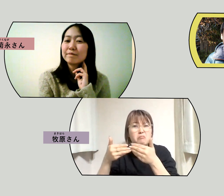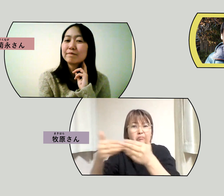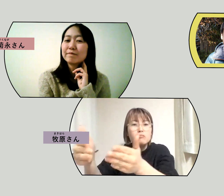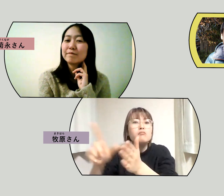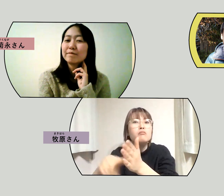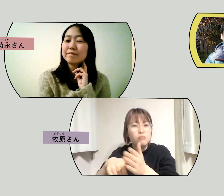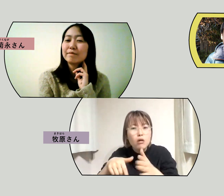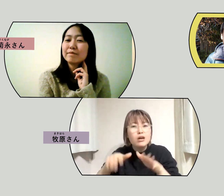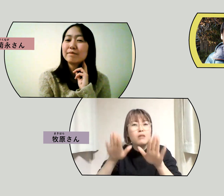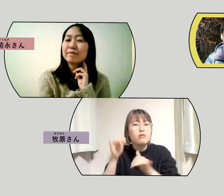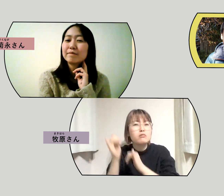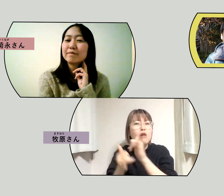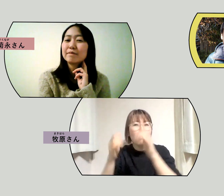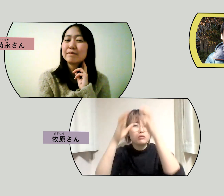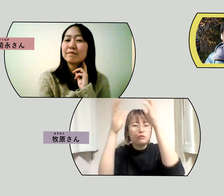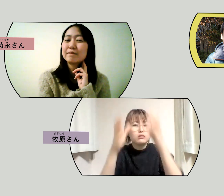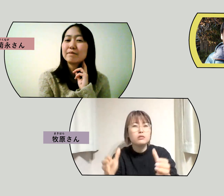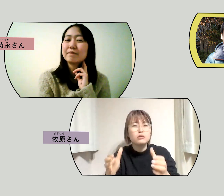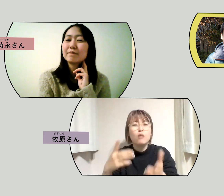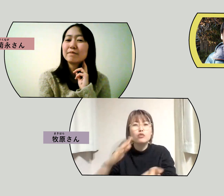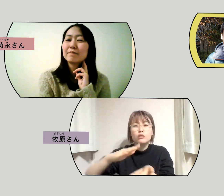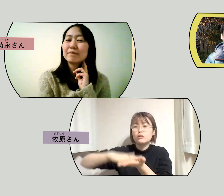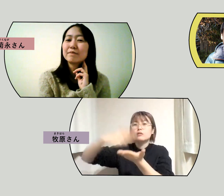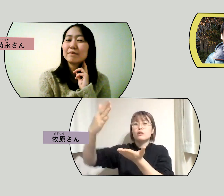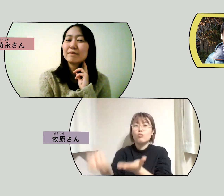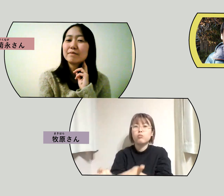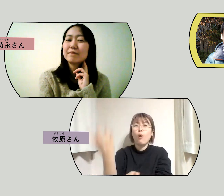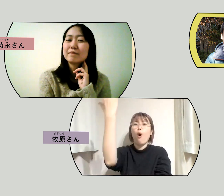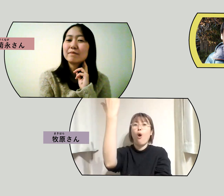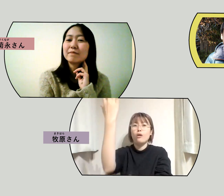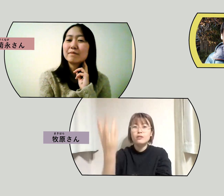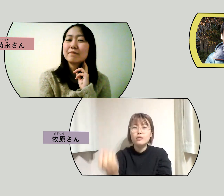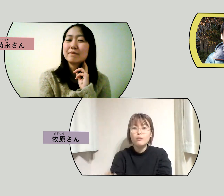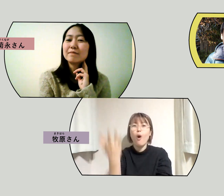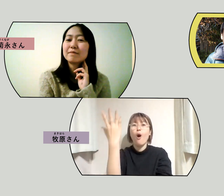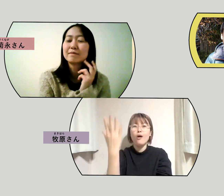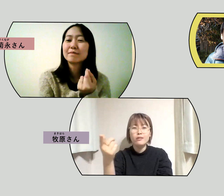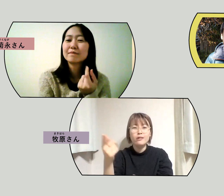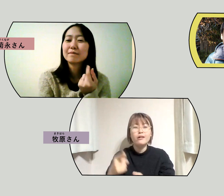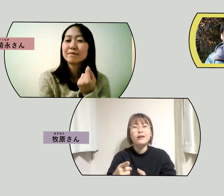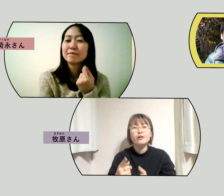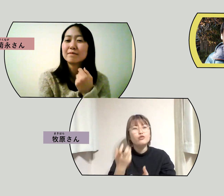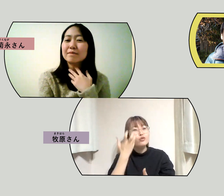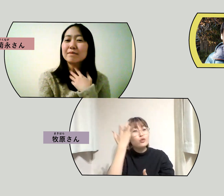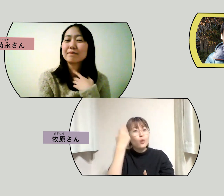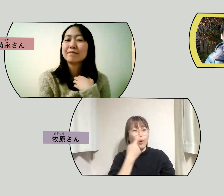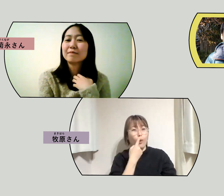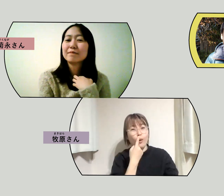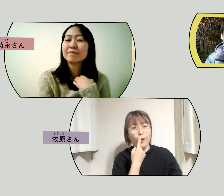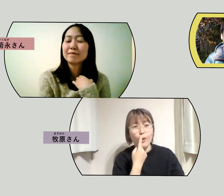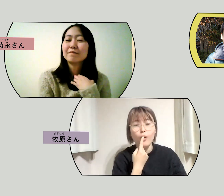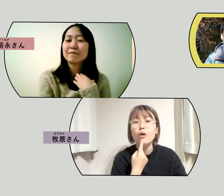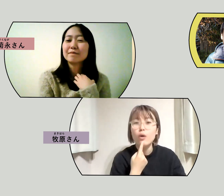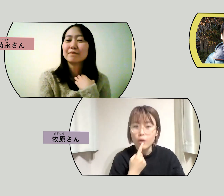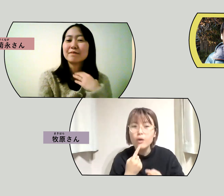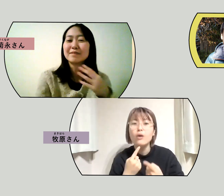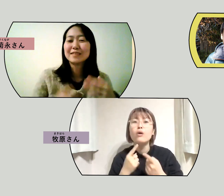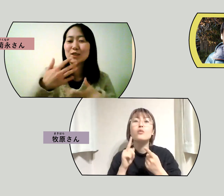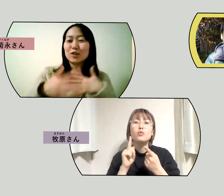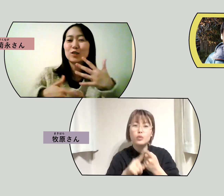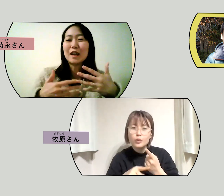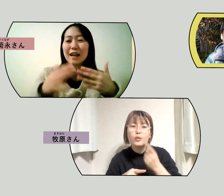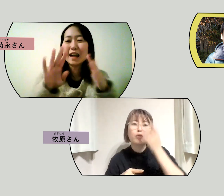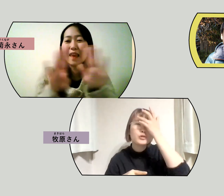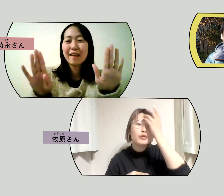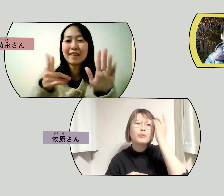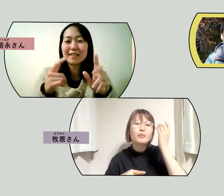どこかで聞いた記憶がありますもし進んでいたらパソコンからホログラムが出現するようになっていたんじゃないです